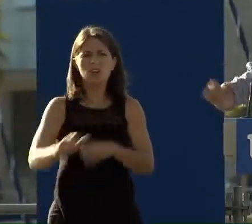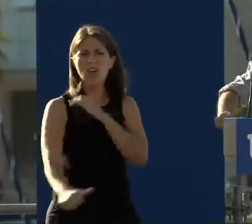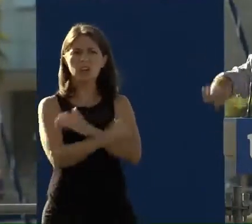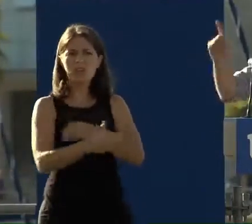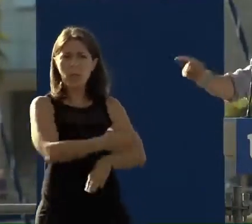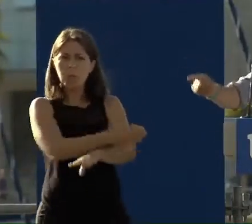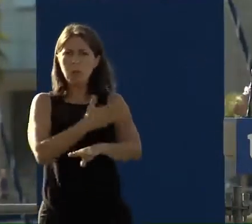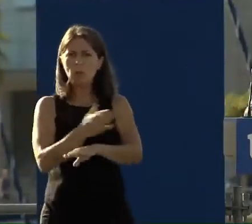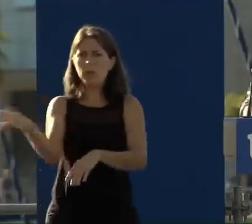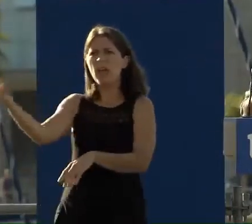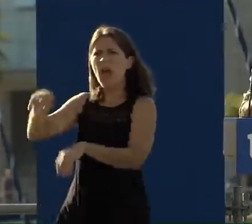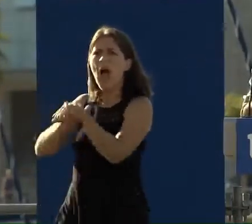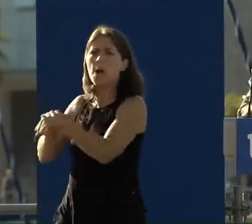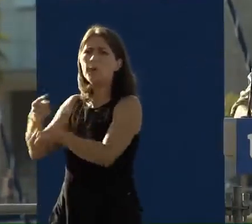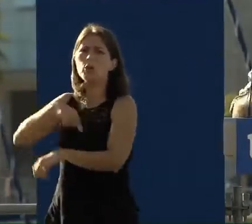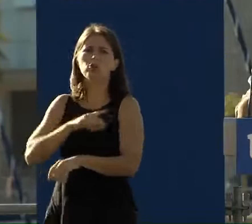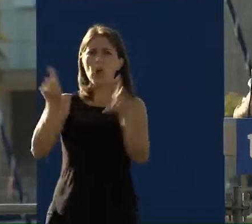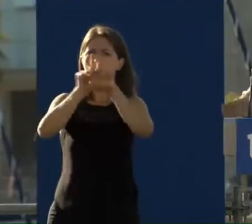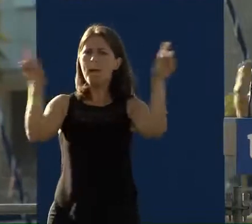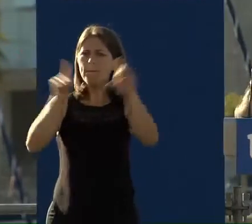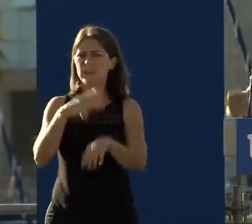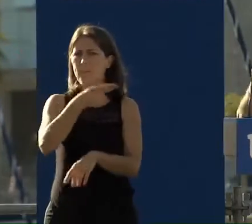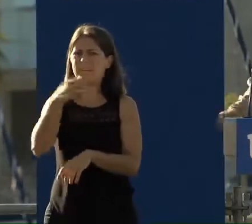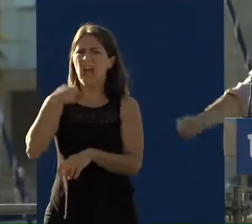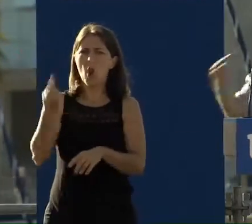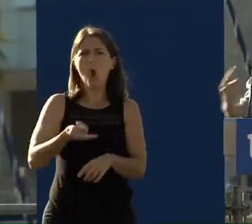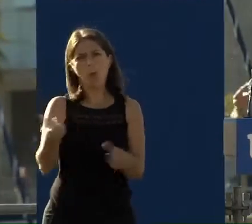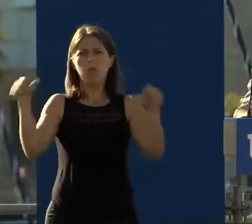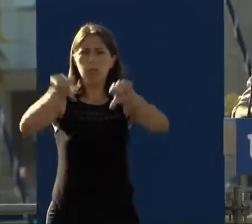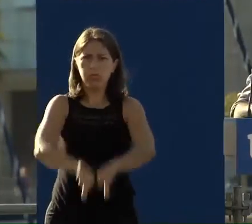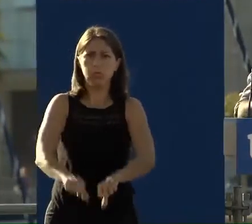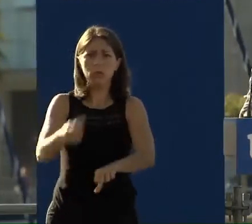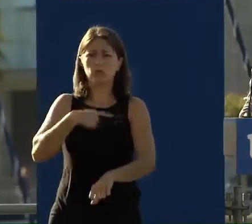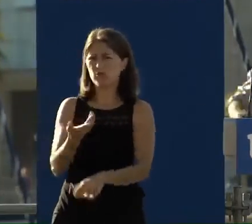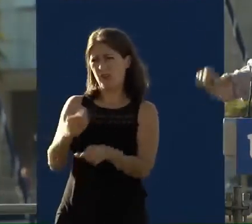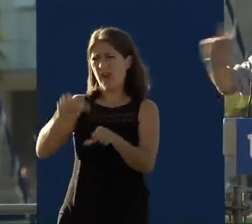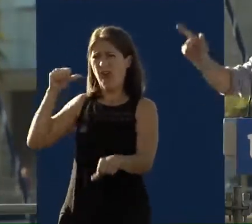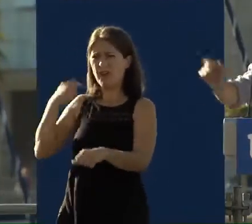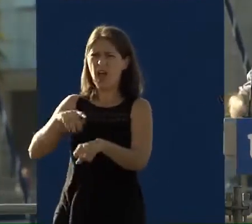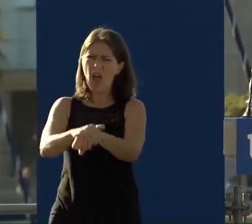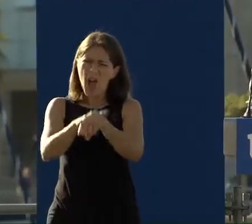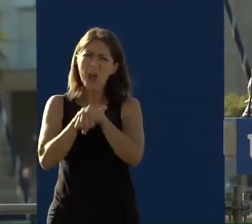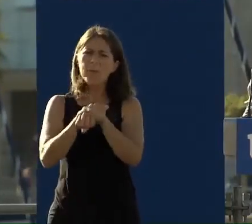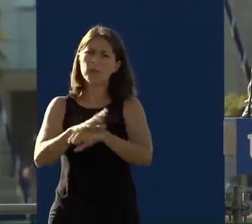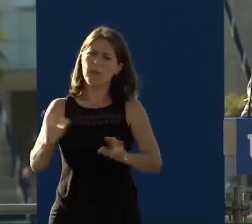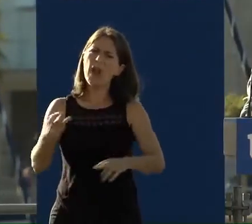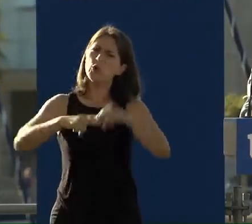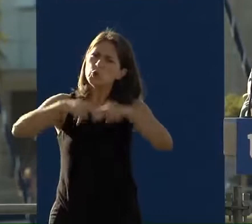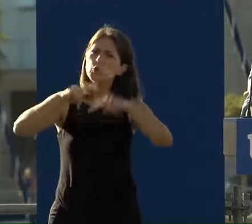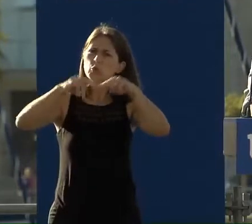seus amigos afundiron Pescanova, os nosos votaron anos e anos tentando levantala dende abaixo. E ese é o pago que